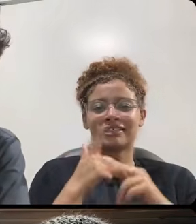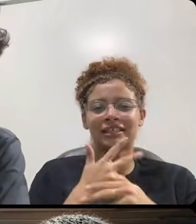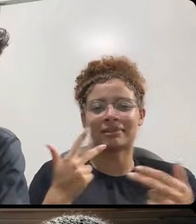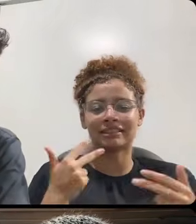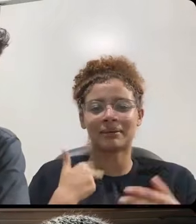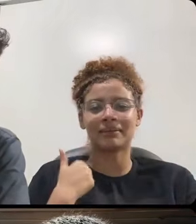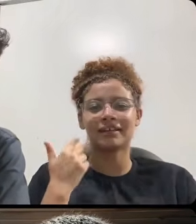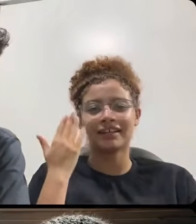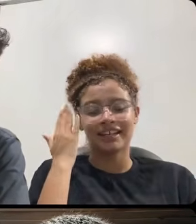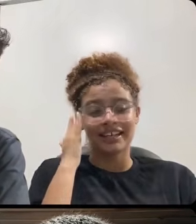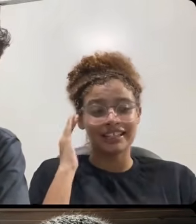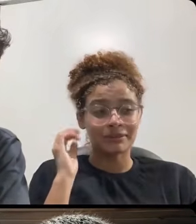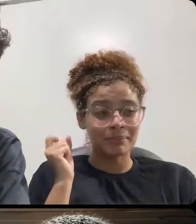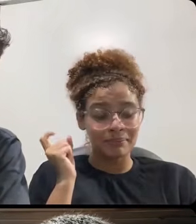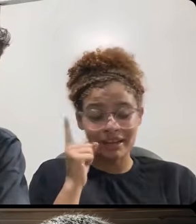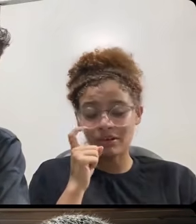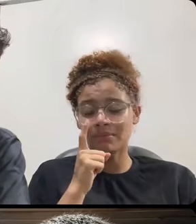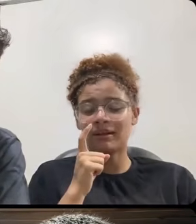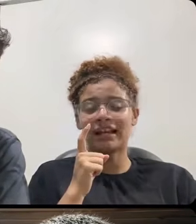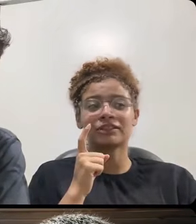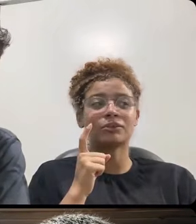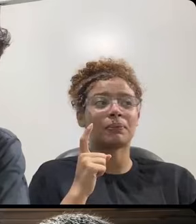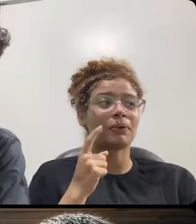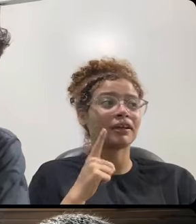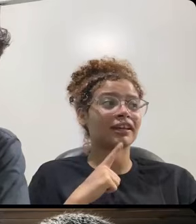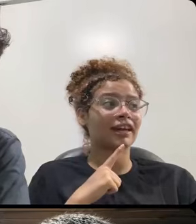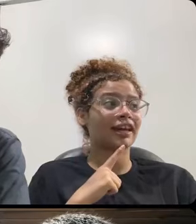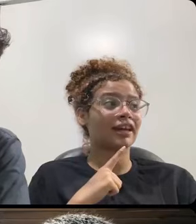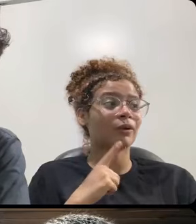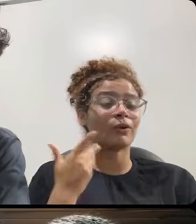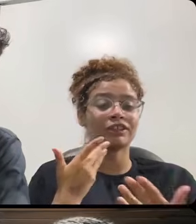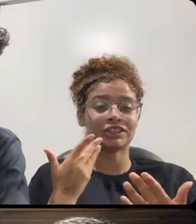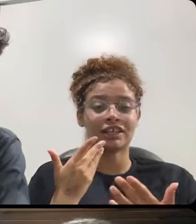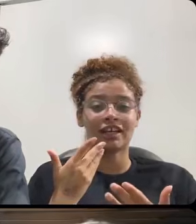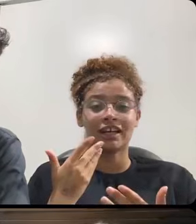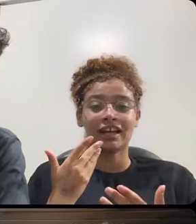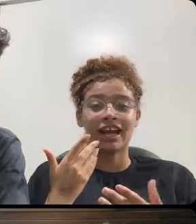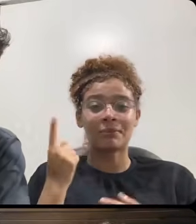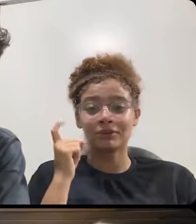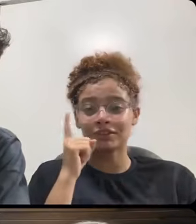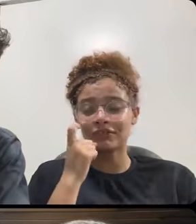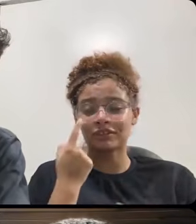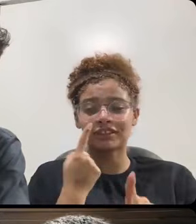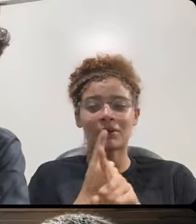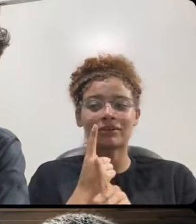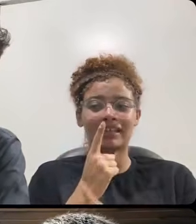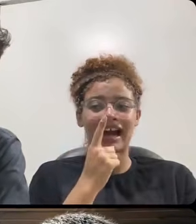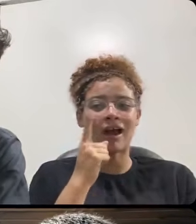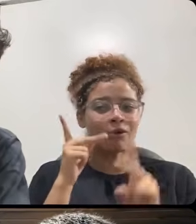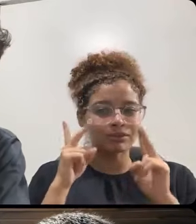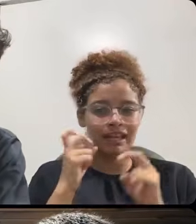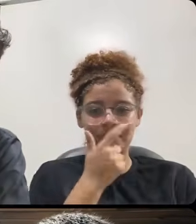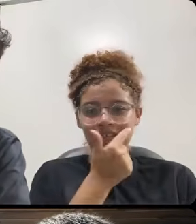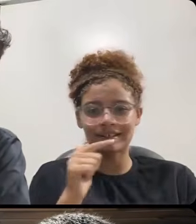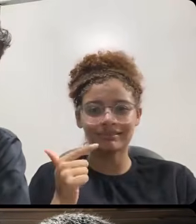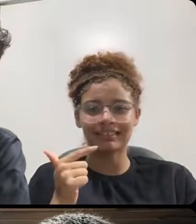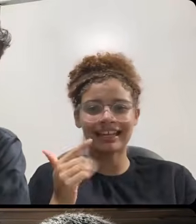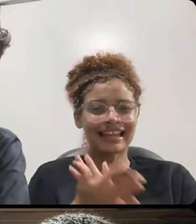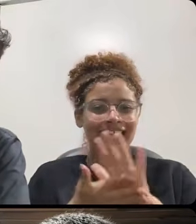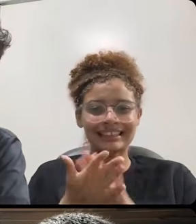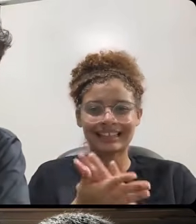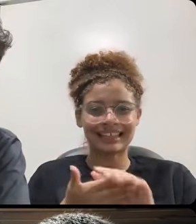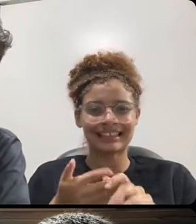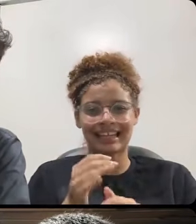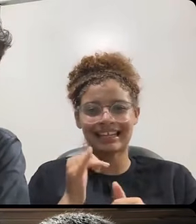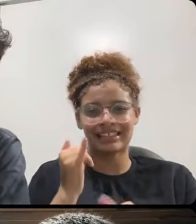respeito desses temas, sabe? Então é bem complexo porque hoje é muito difícil você encontrar algum tema que não